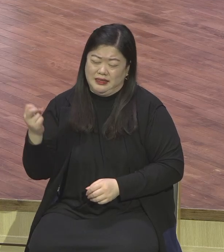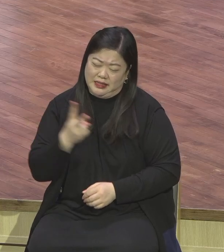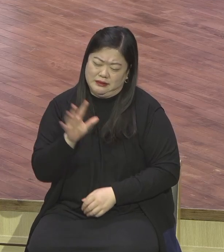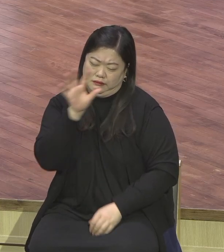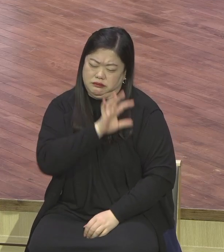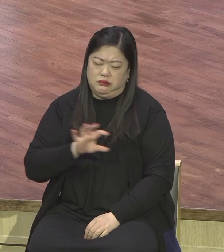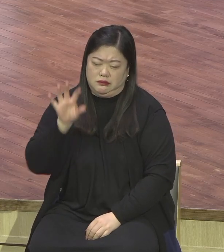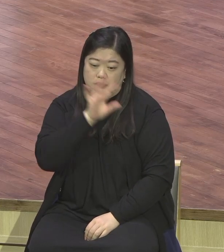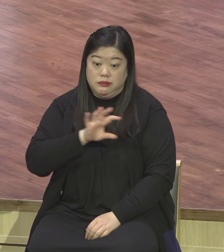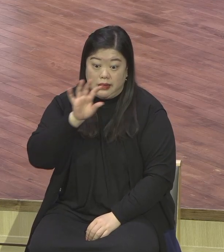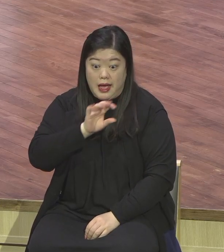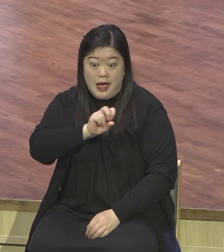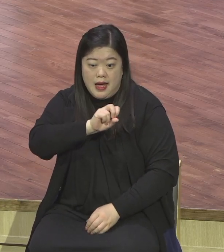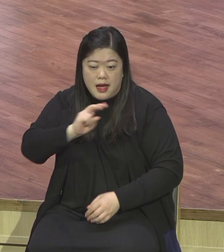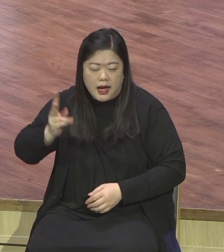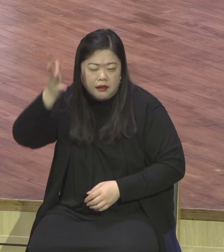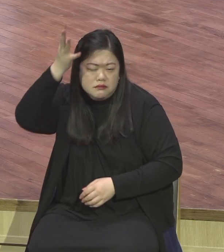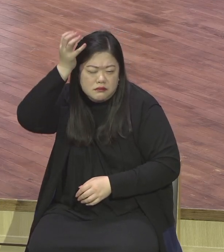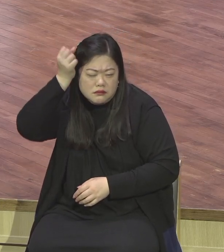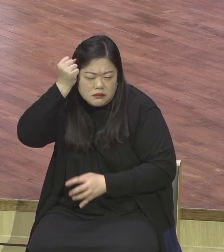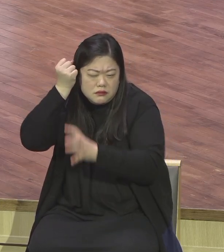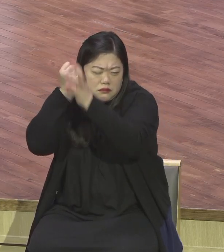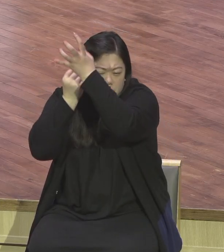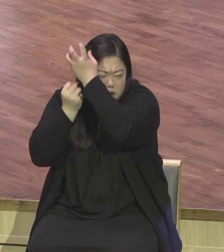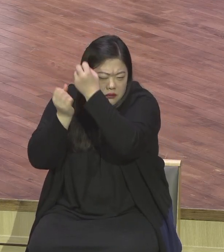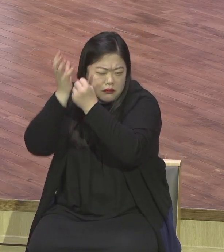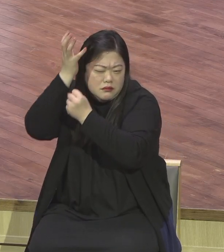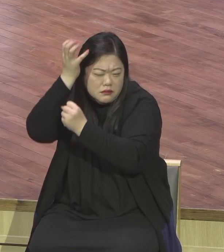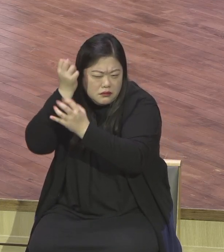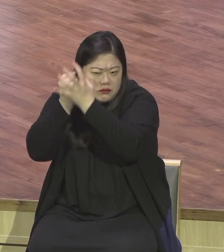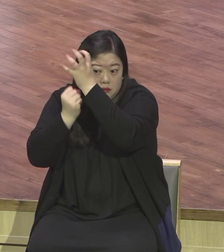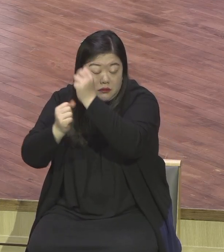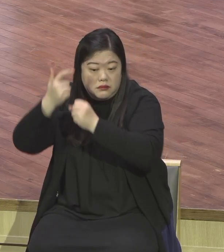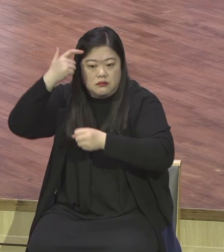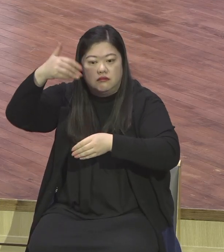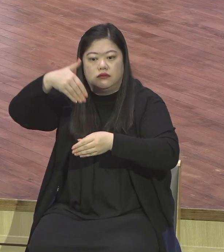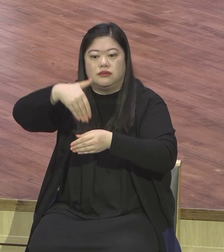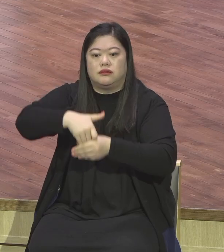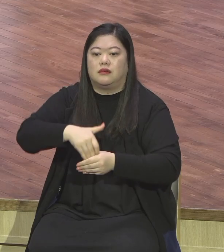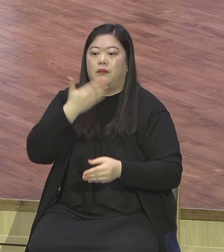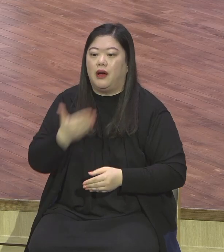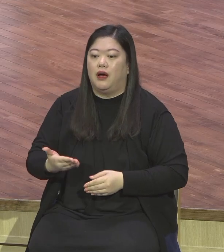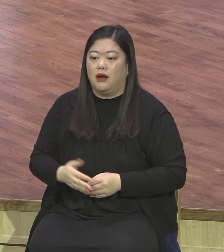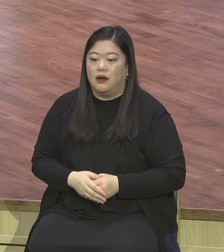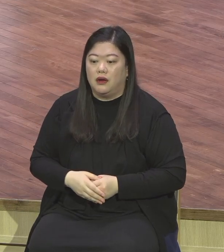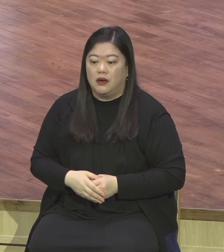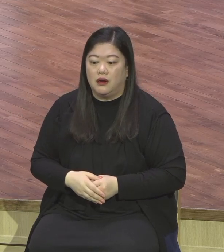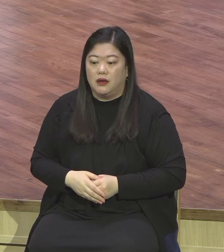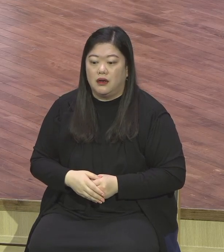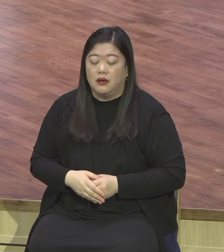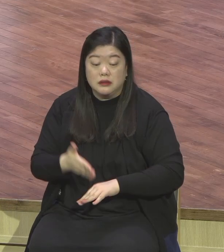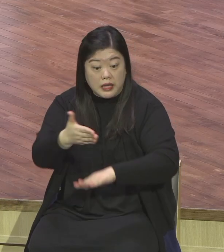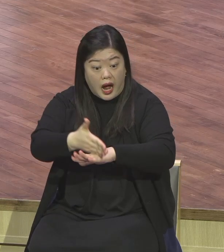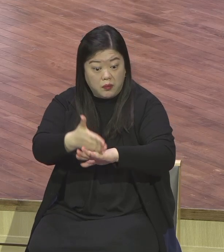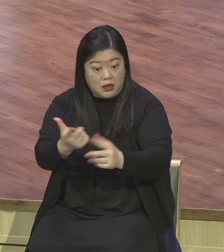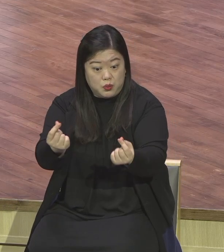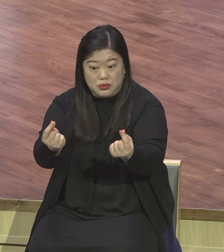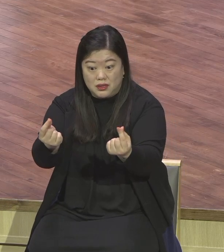장기 기억이 됩니다 반복되는 게 그래서 각인뿔이 체질해야 된다는 말은 반복하기 때문에 감사도 마찬가지